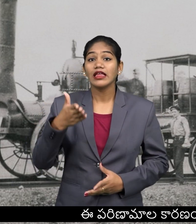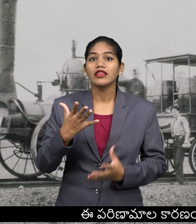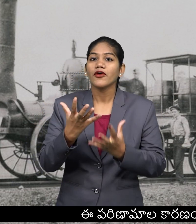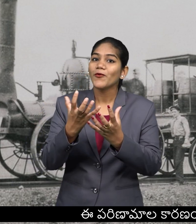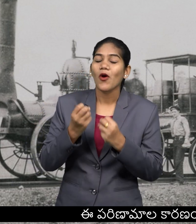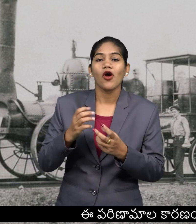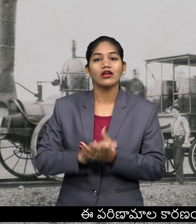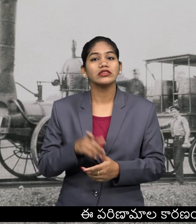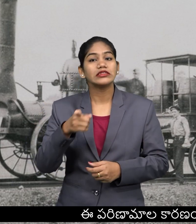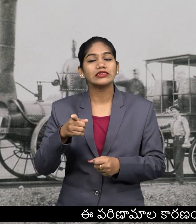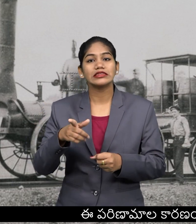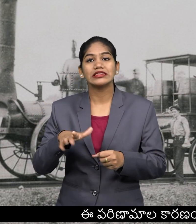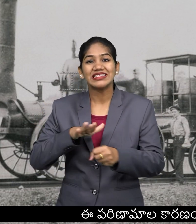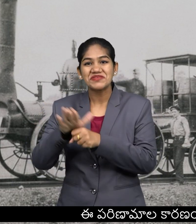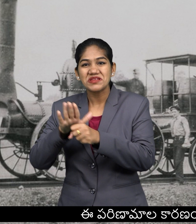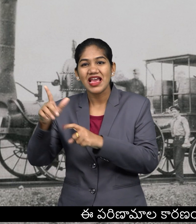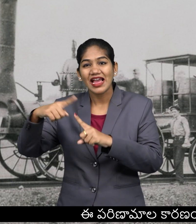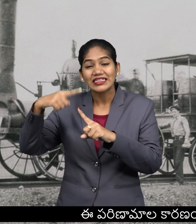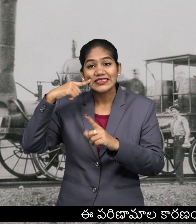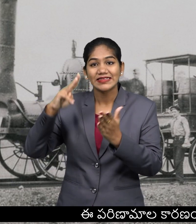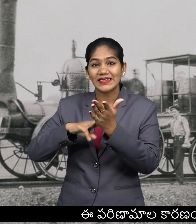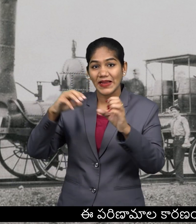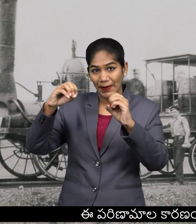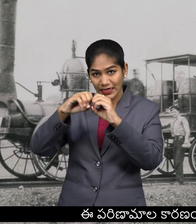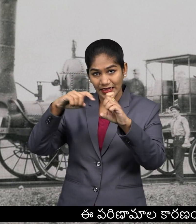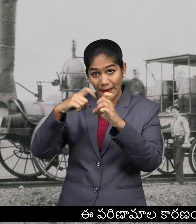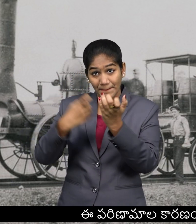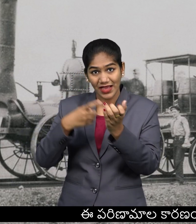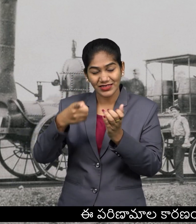ఈ పరిణామాల కారణంగా కలపకు డిమాండ్ పెరిగింది.